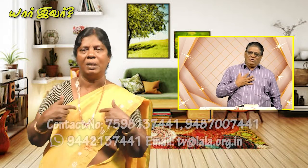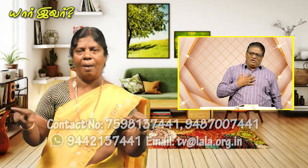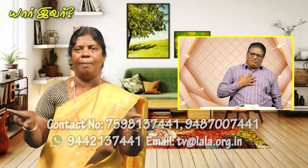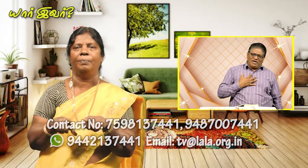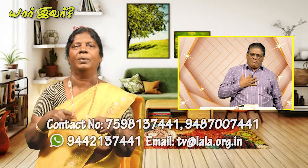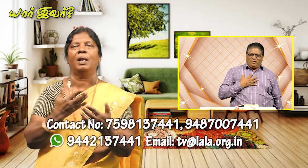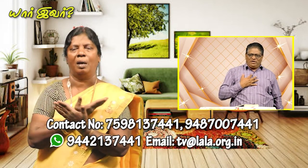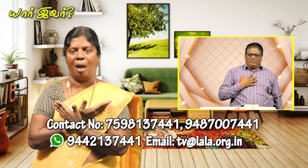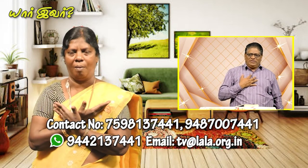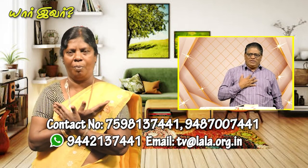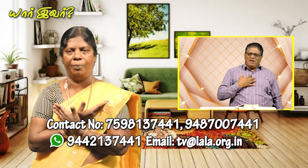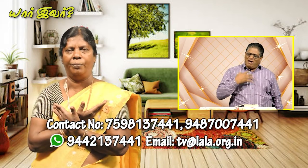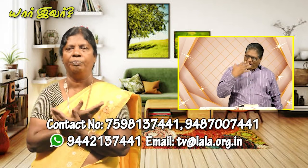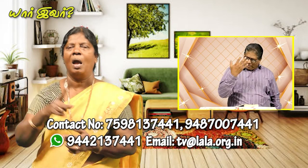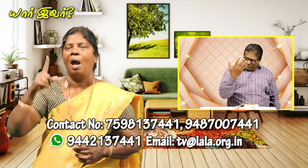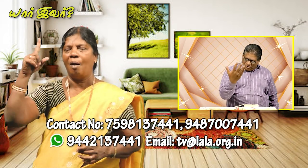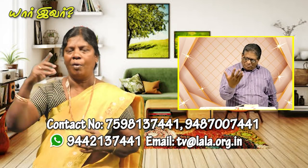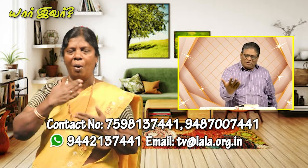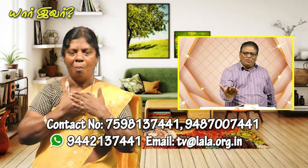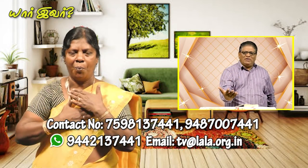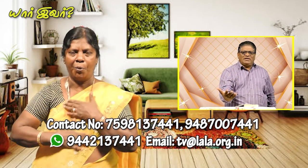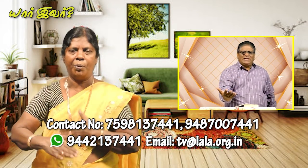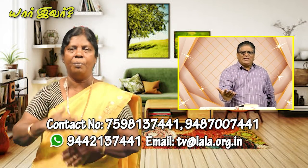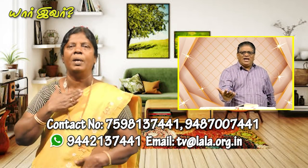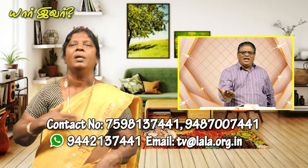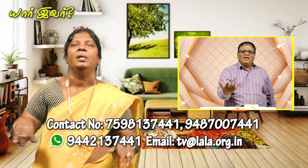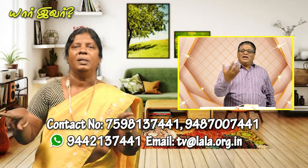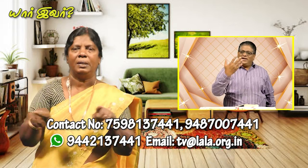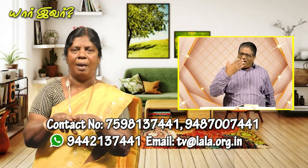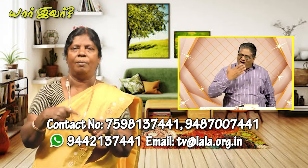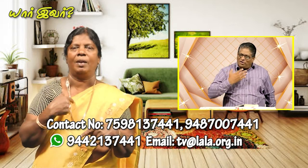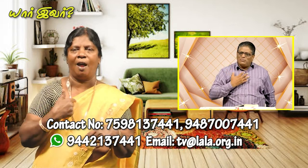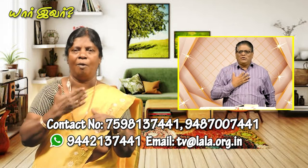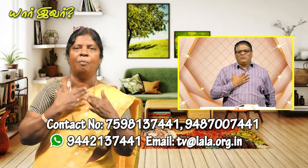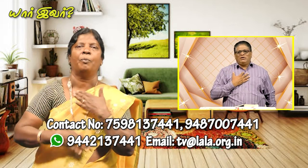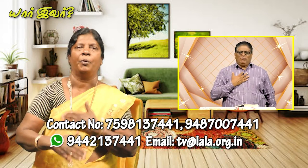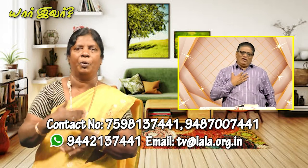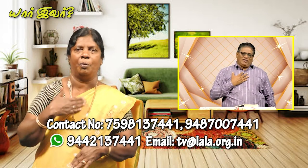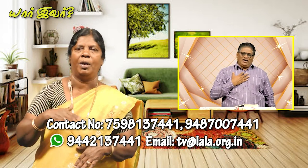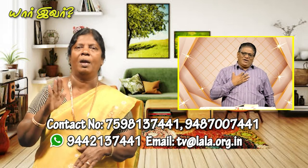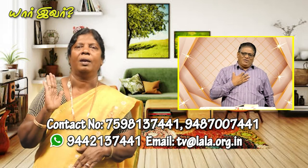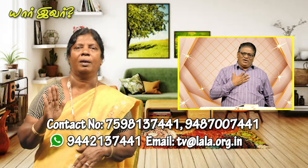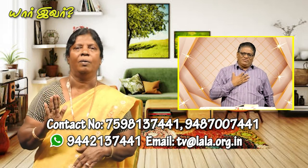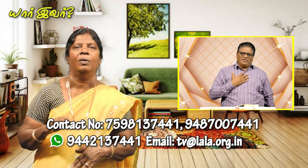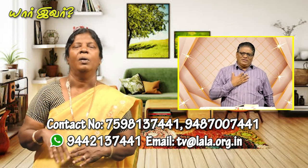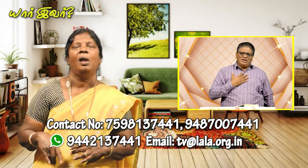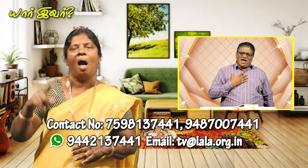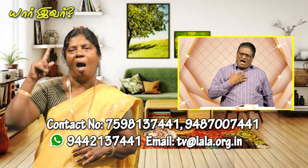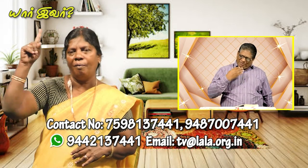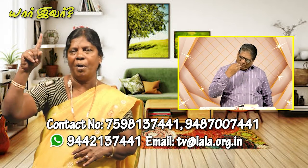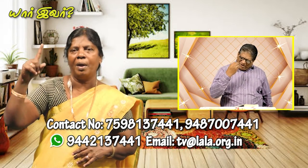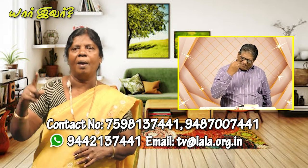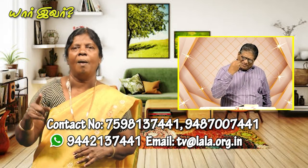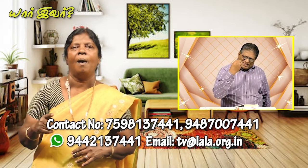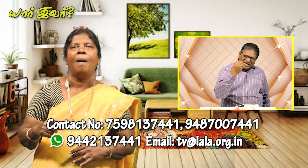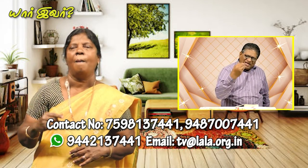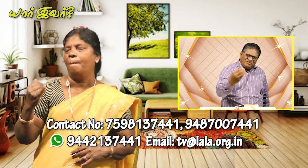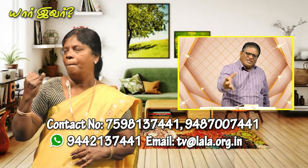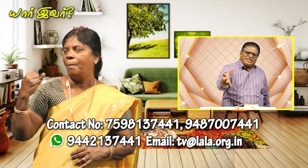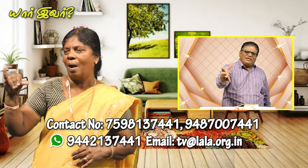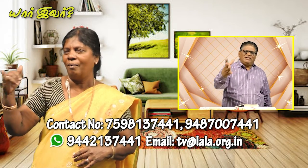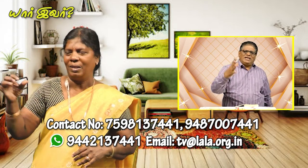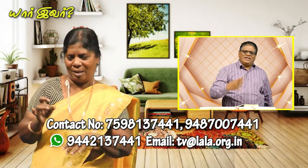நானும் அன்புள்ளவனாய் மாறுவது, அவர் பொறுமை உள்ளவர் என்றால் நானும் பொறுமை உள்ளவனாய் மாறுவது, அவர்